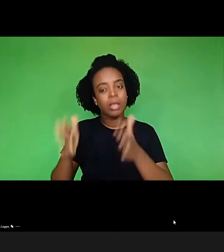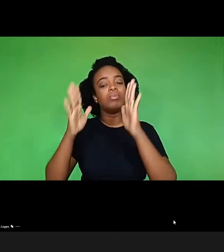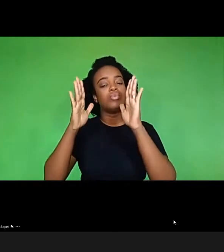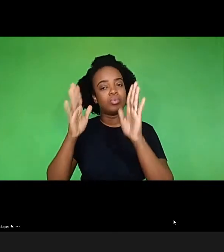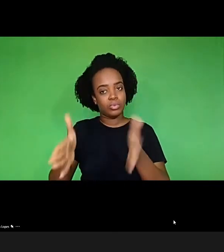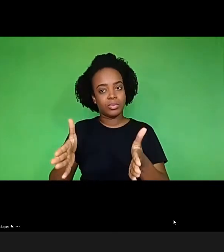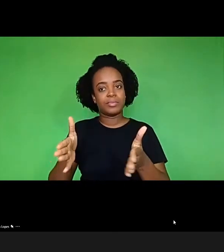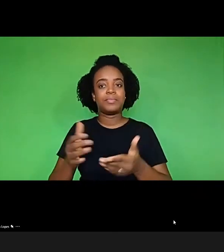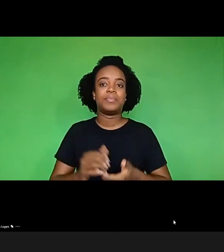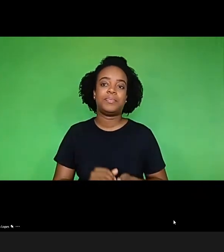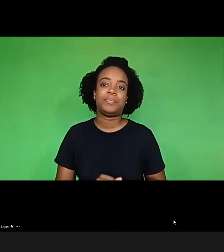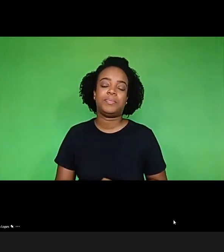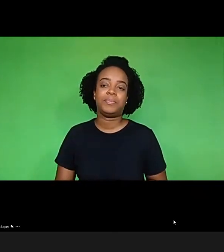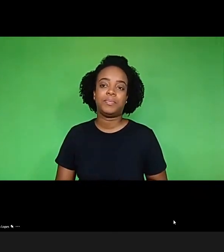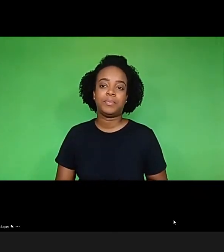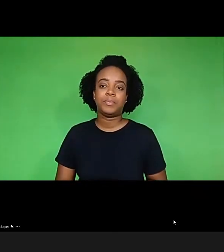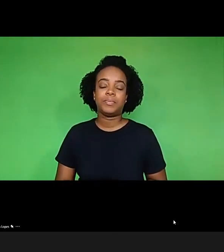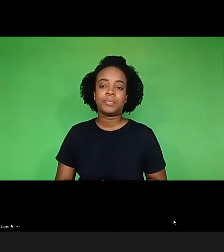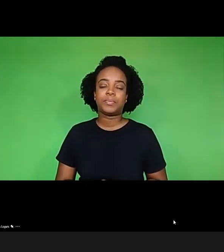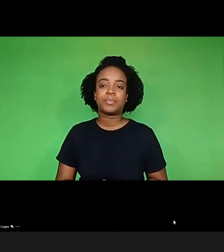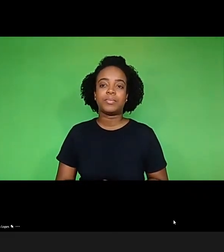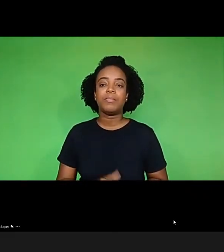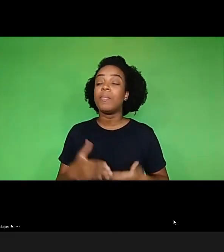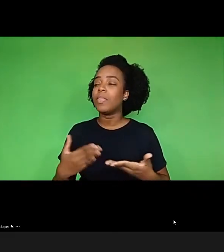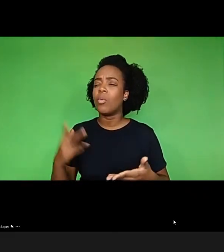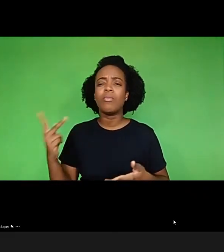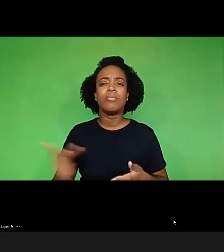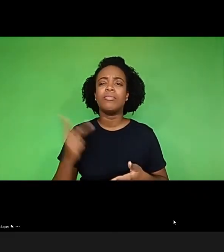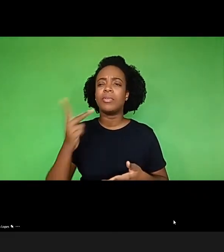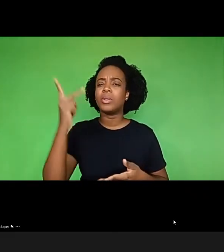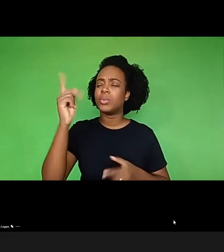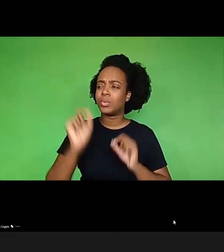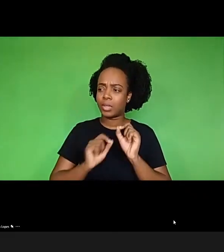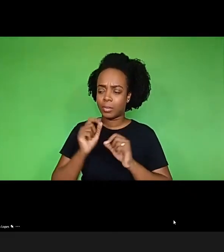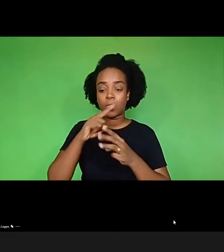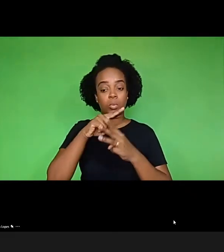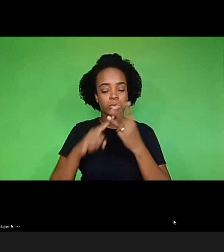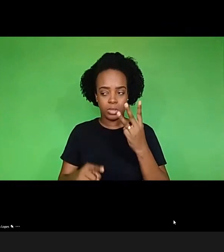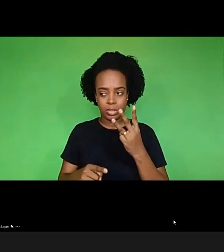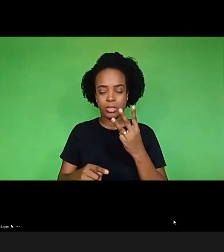para vocês. Então, valores, vão ser esses 3 auxílios.